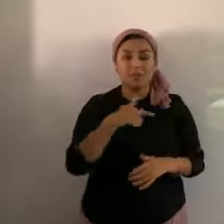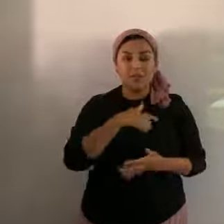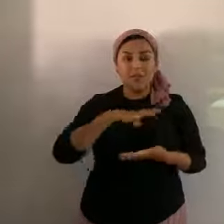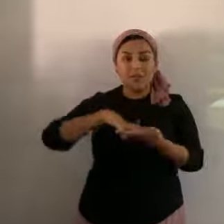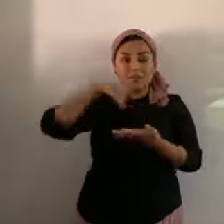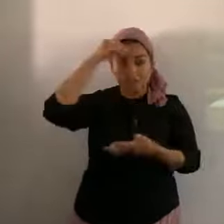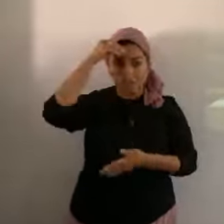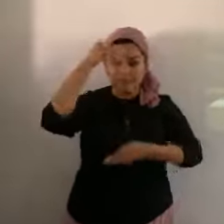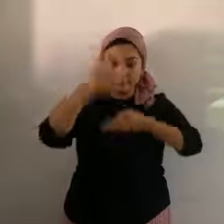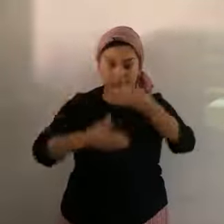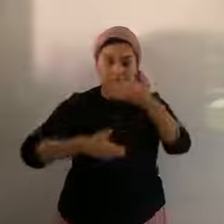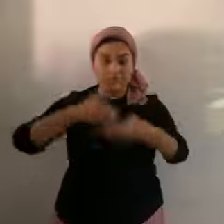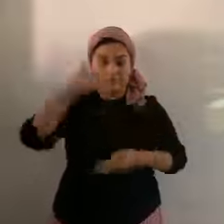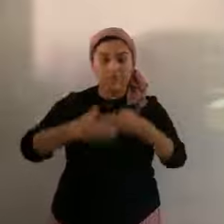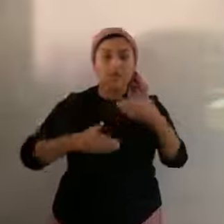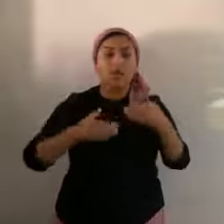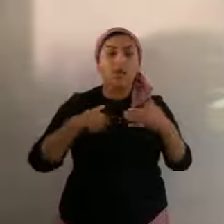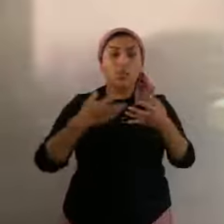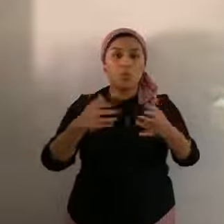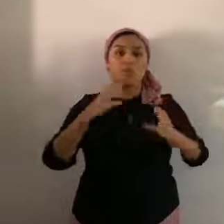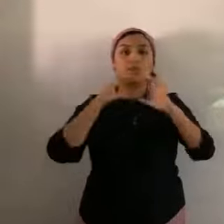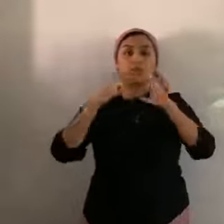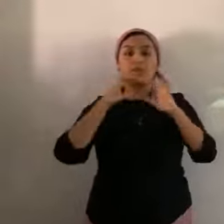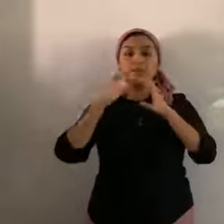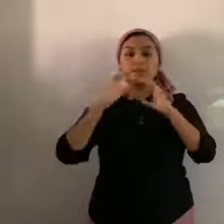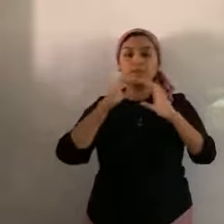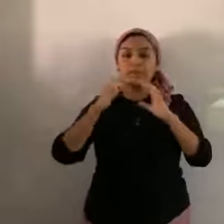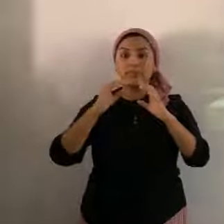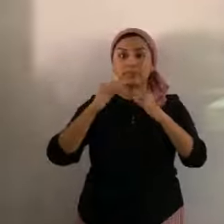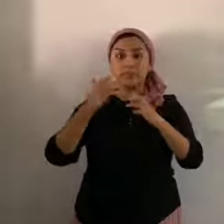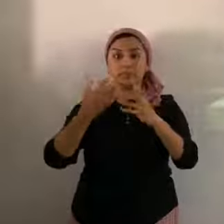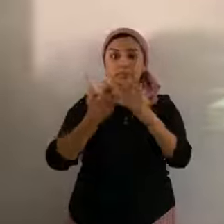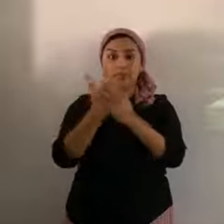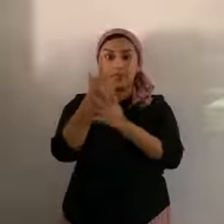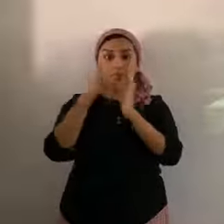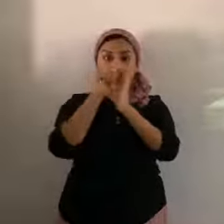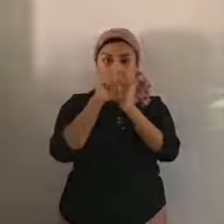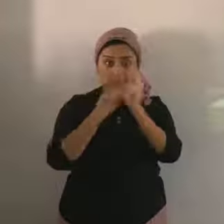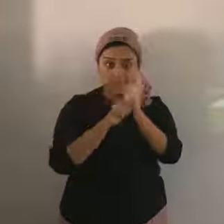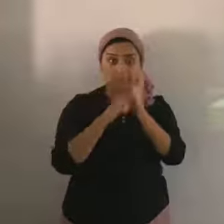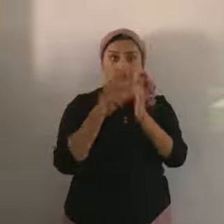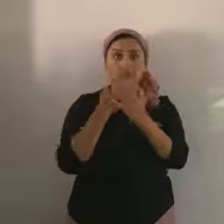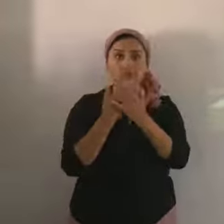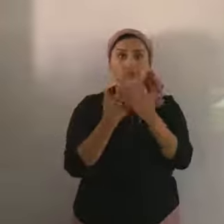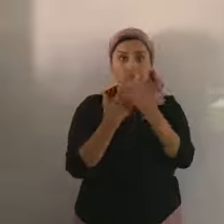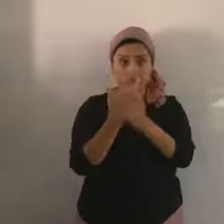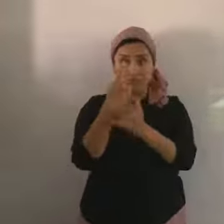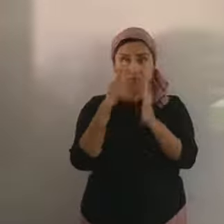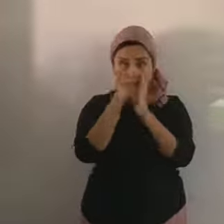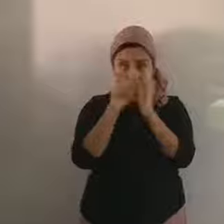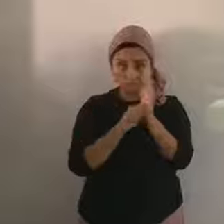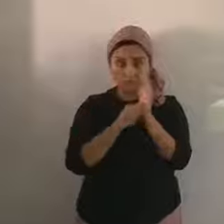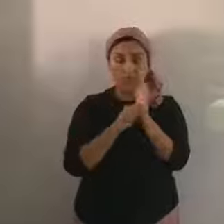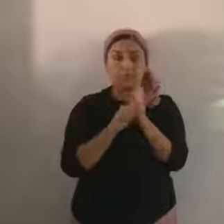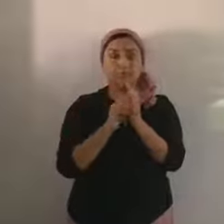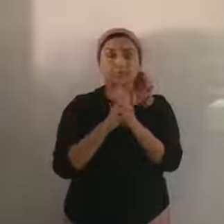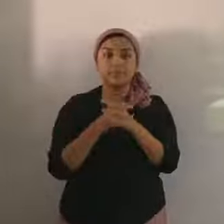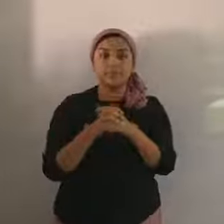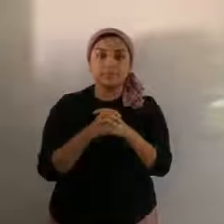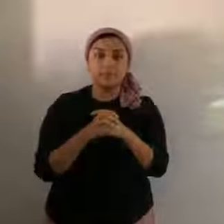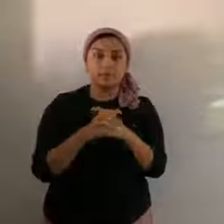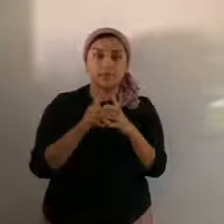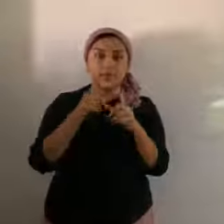estudiando, porque ya quiero comentar esto, el Evangelio, para que se le entienda, las nuevas buenas de salvación, el Brit Hadashah